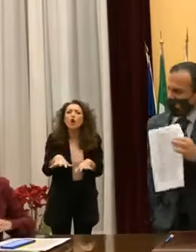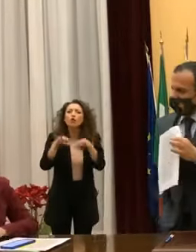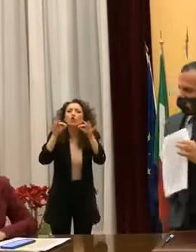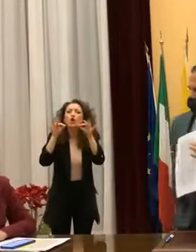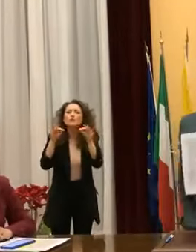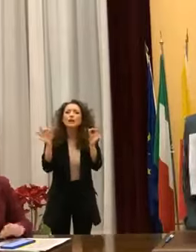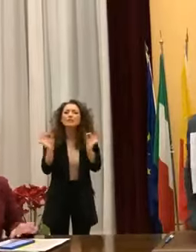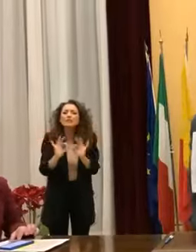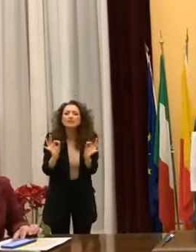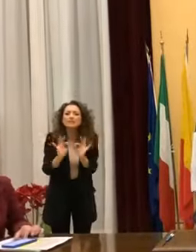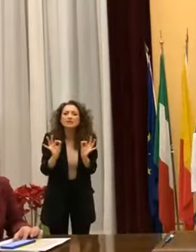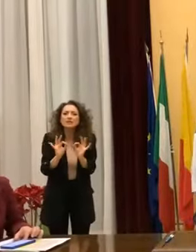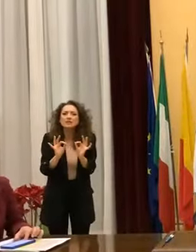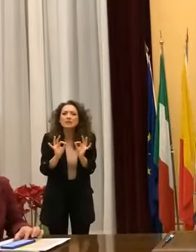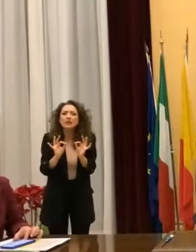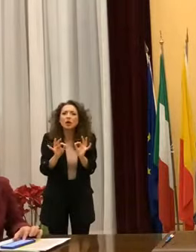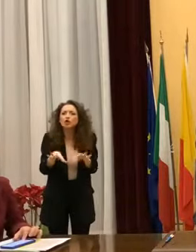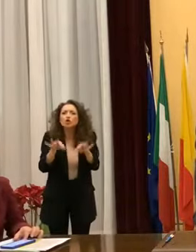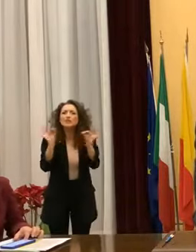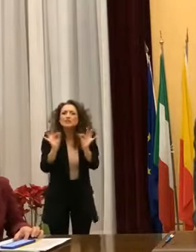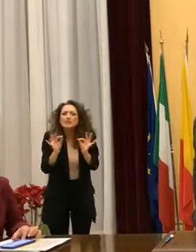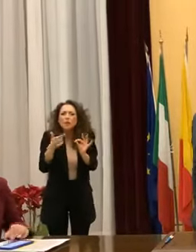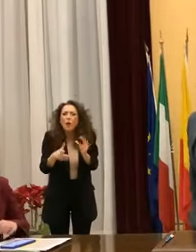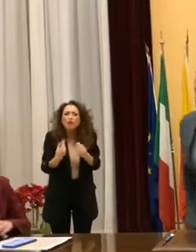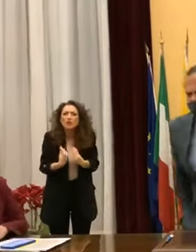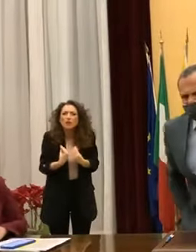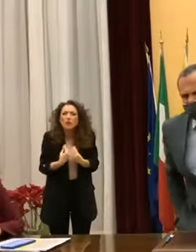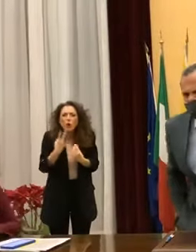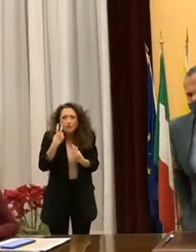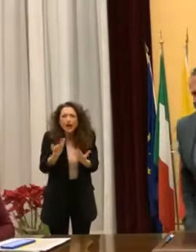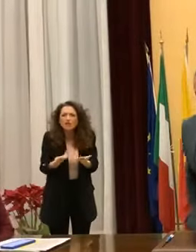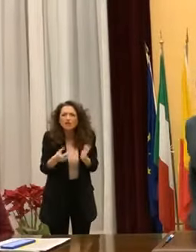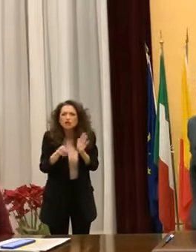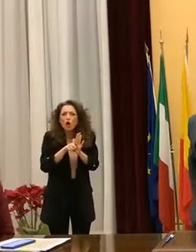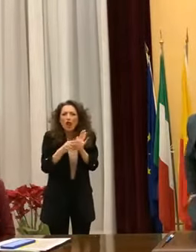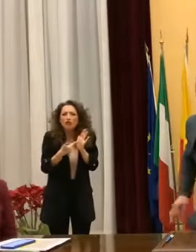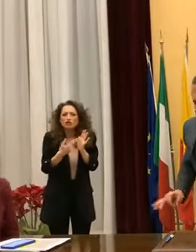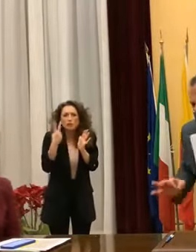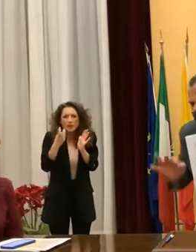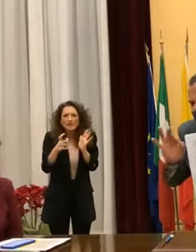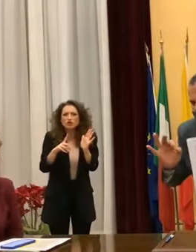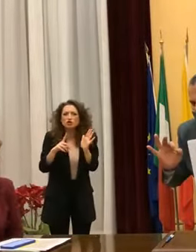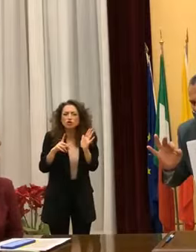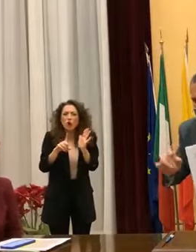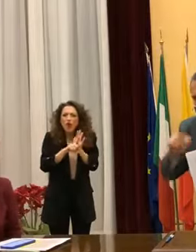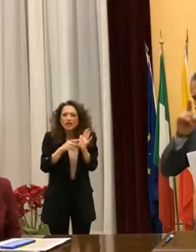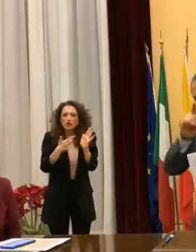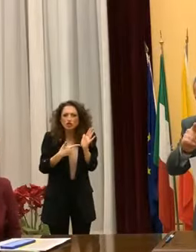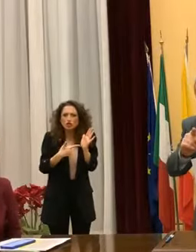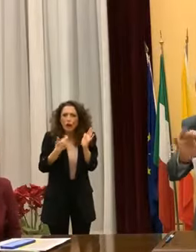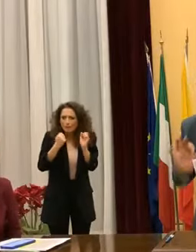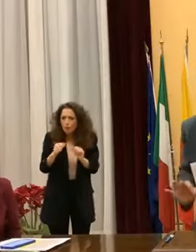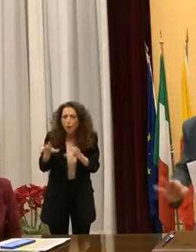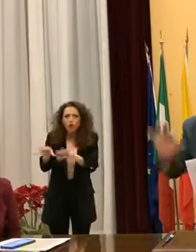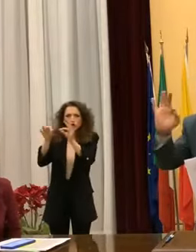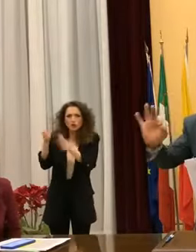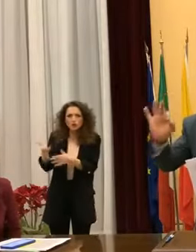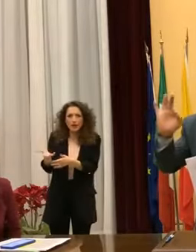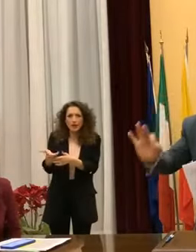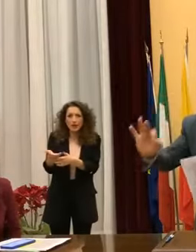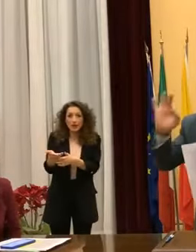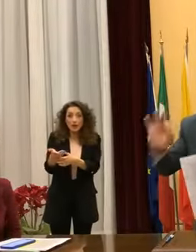del 2009? L'articolo 20, perché lo hai tenuto lì? Di fronte ai tuoi uomini che ti hanno scritto che